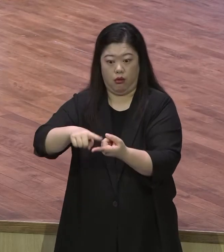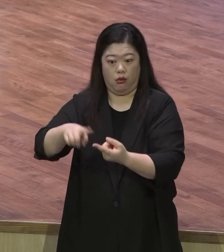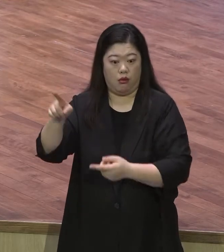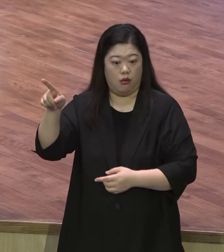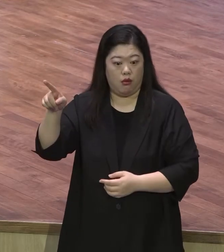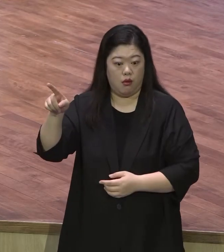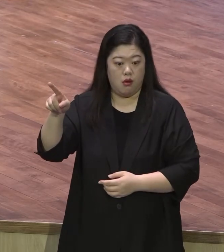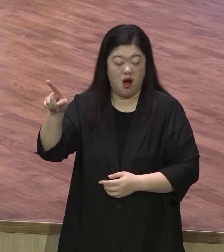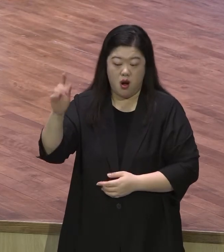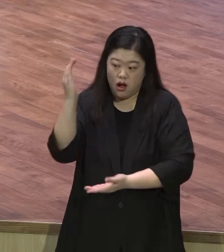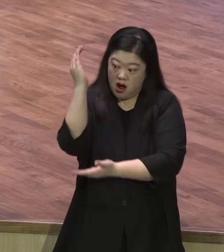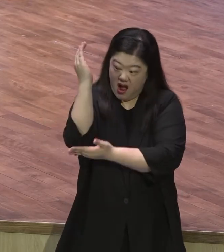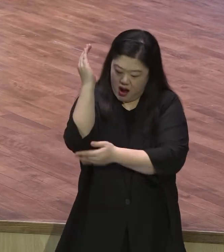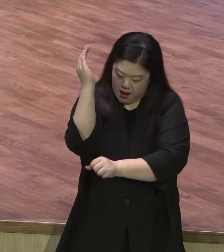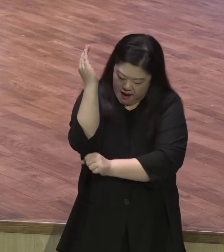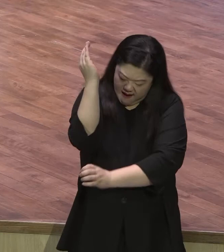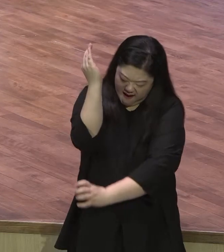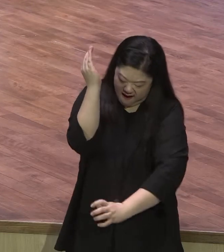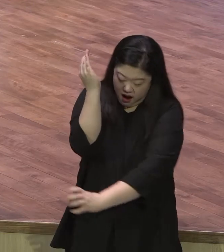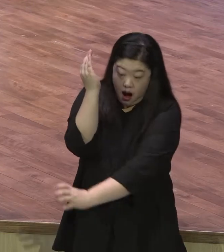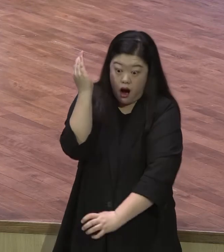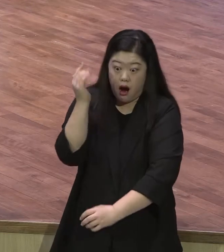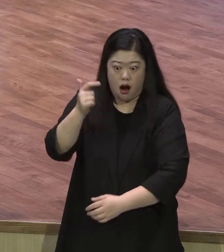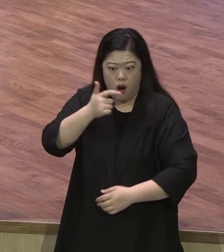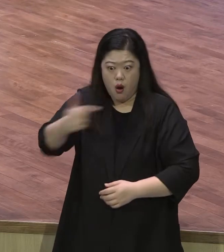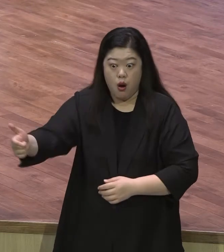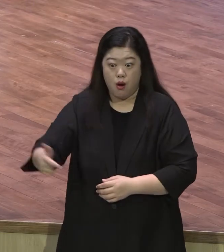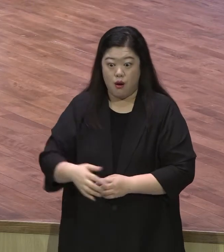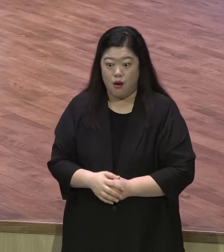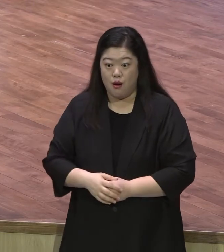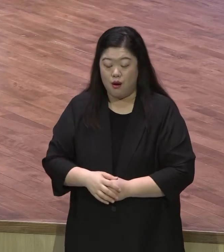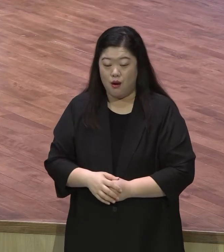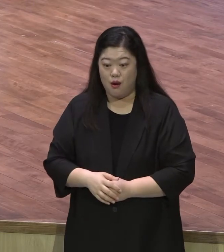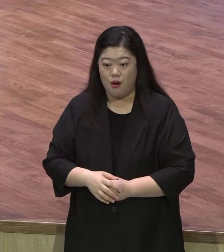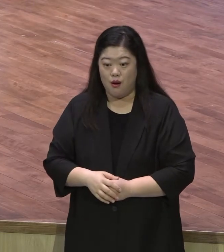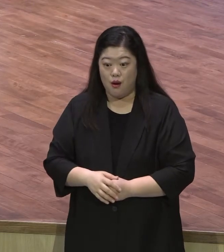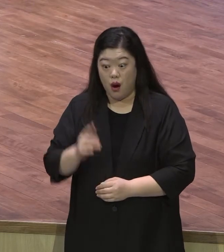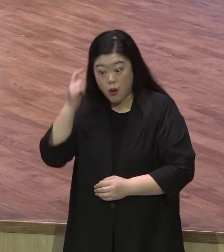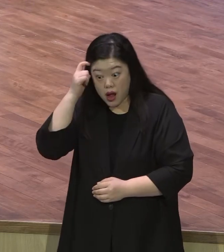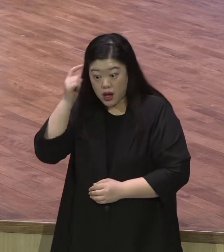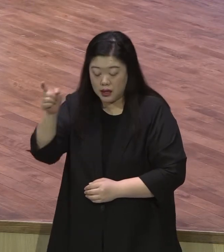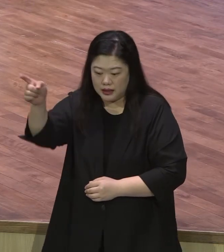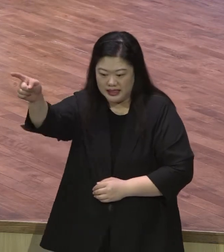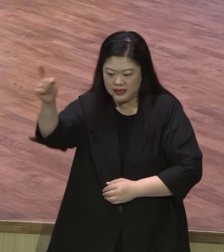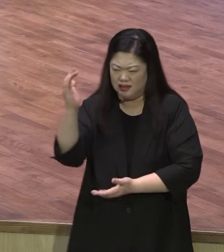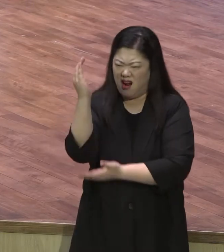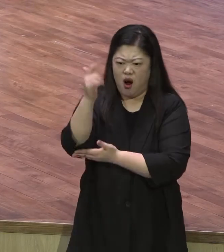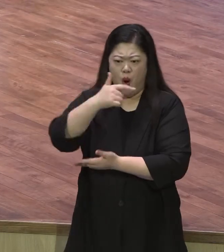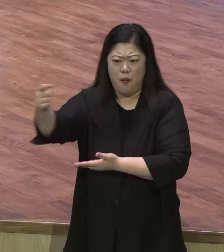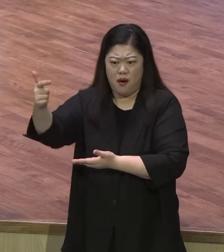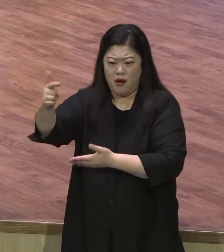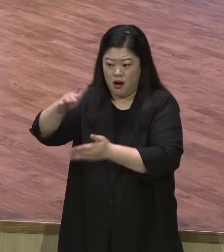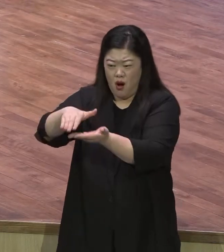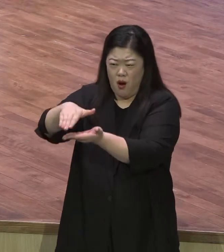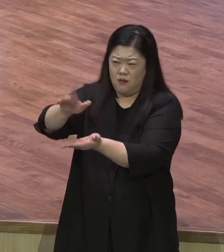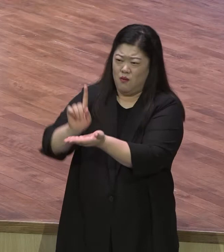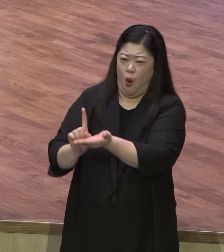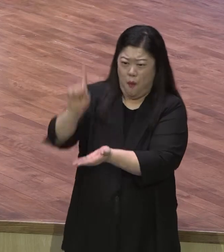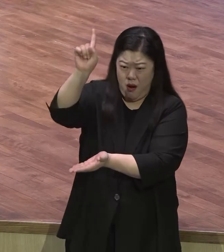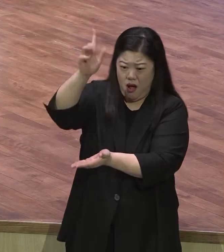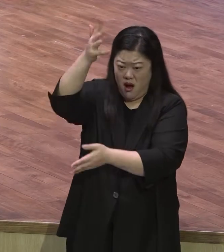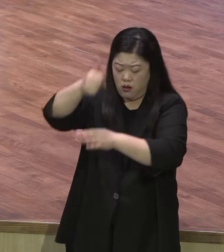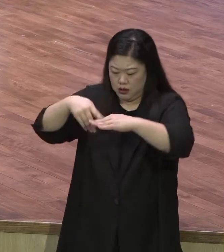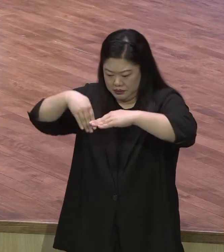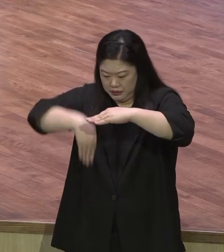든든한 튼튼한 안만청을 기반으로 확실한 기초 공사를 그렇게 해야